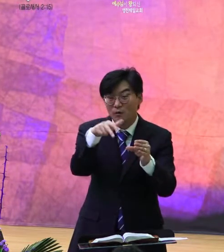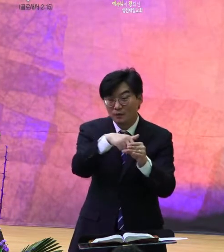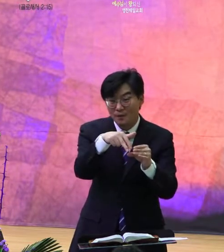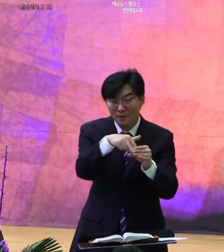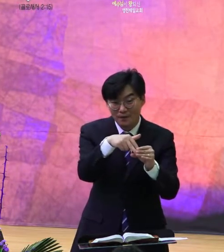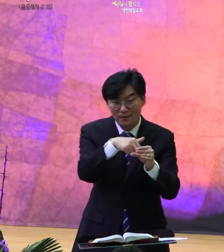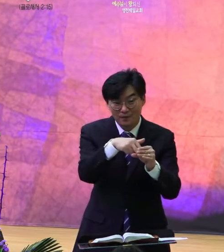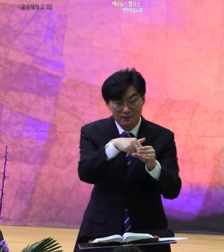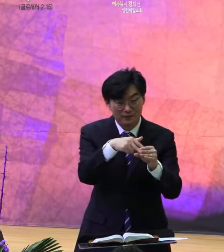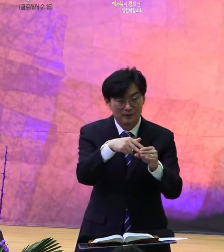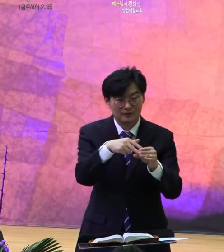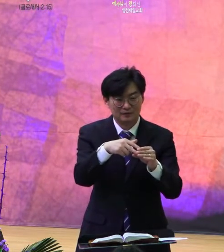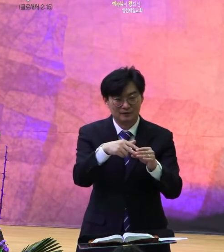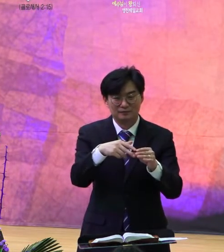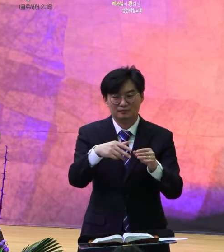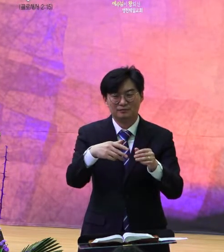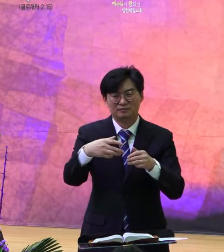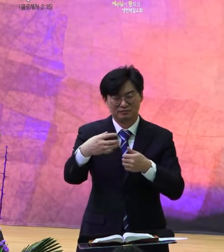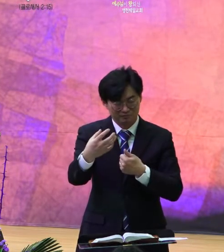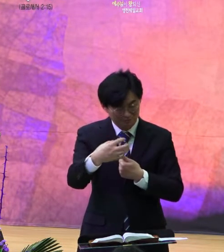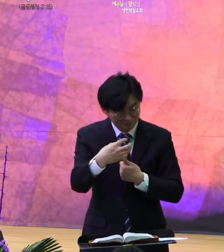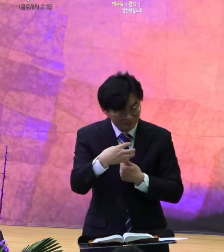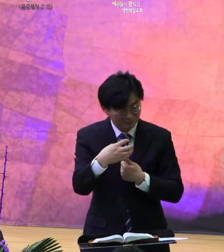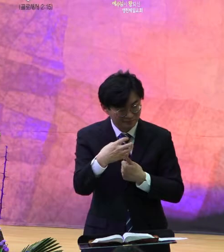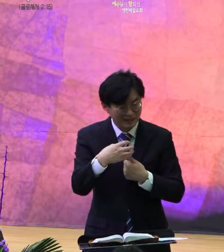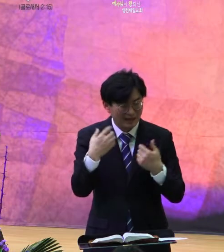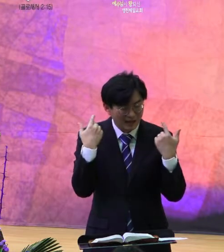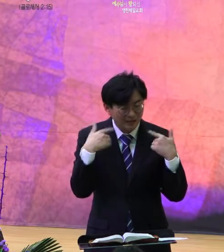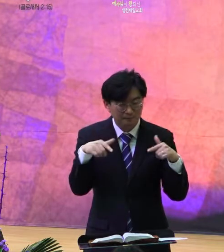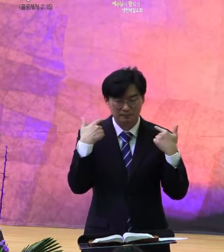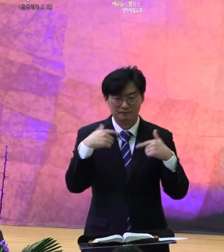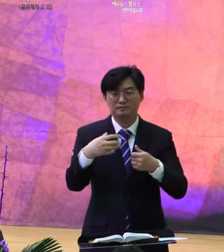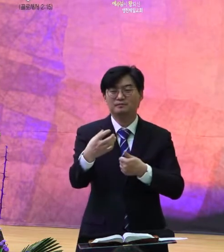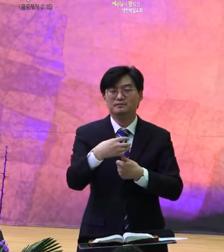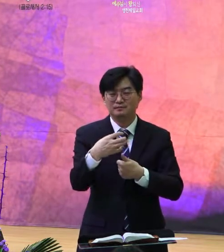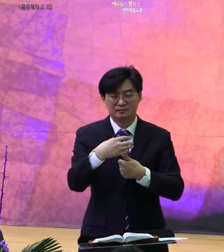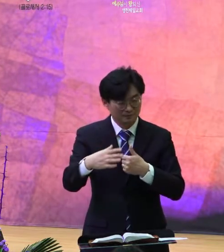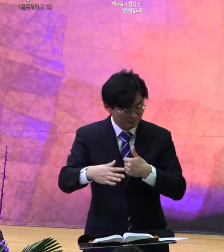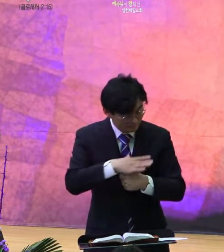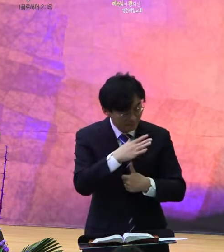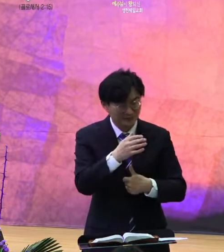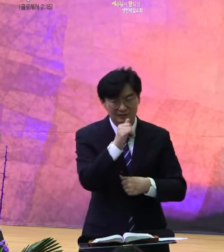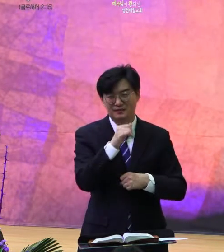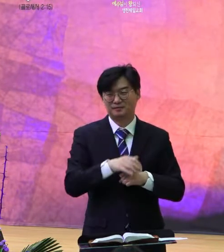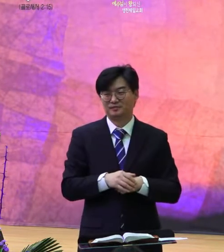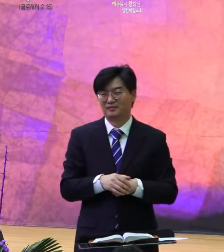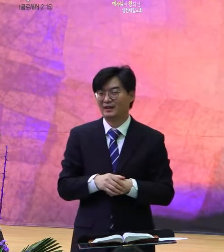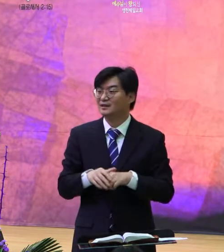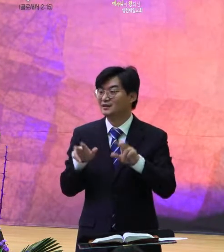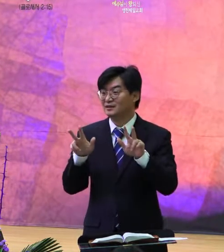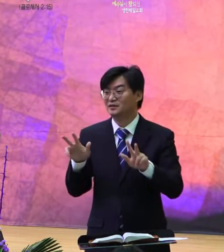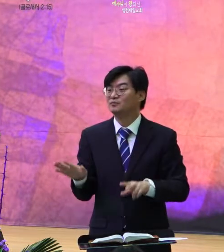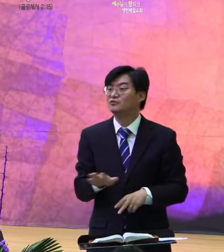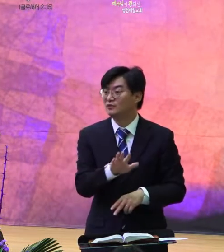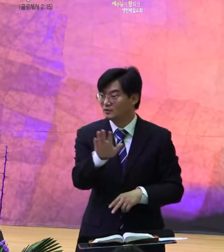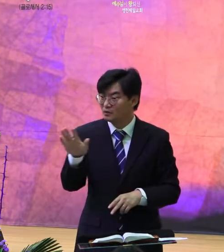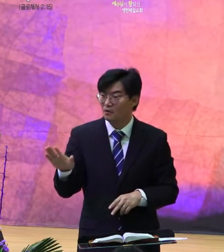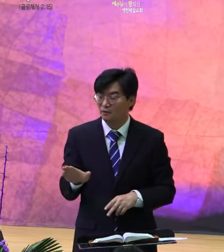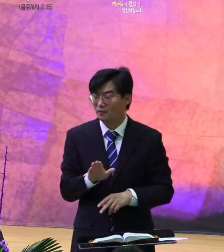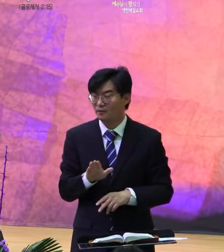밀접하게 연결되어 있다는 것을 우리가 알 수 있습니다. 기독교의 신앙도, 저와 여러분의 신앙도, 신앙의 본질도